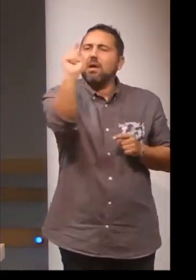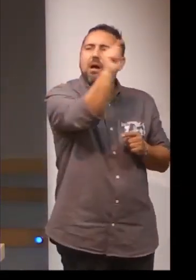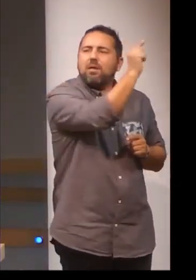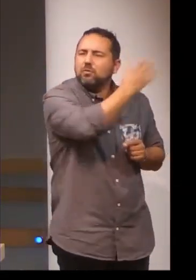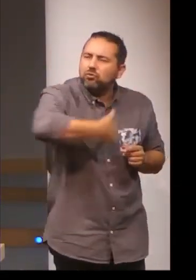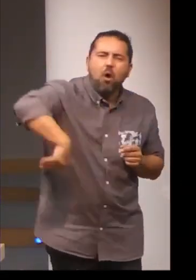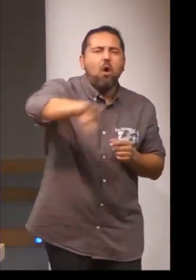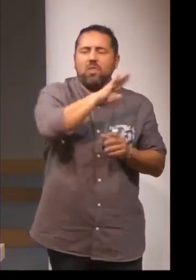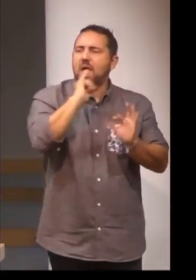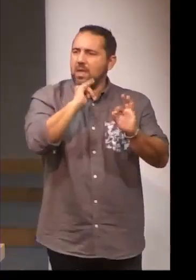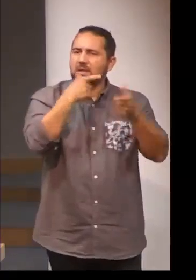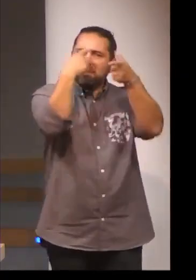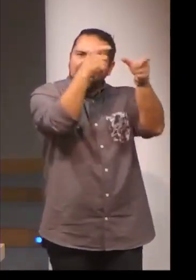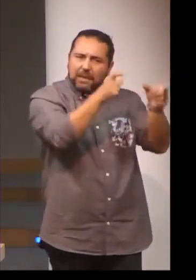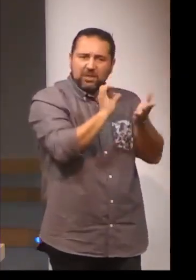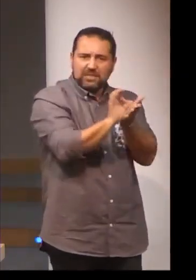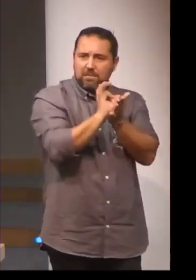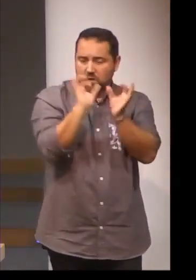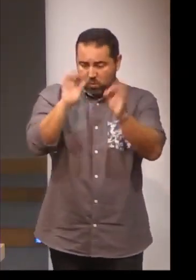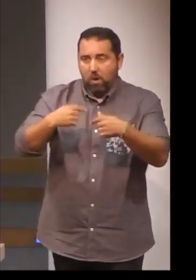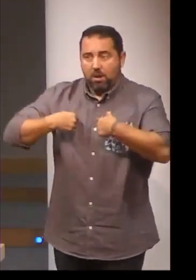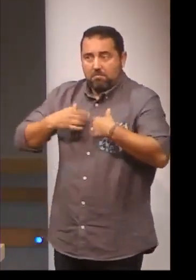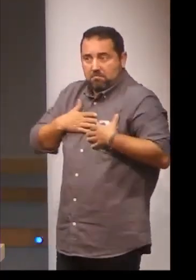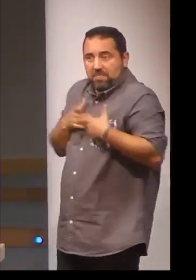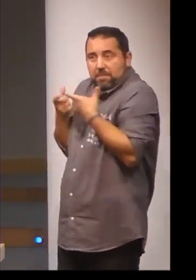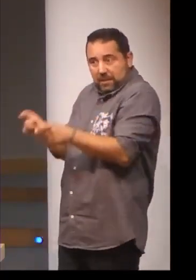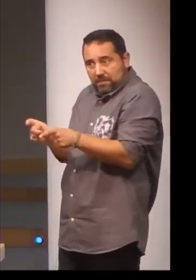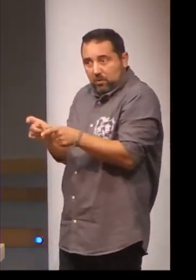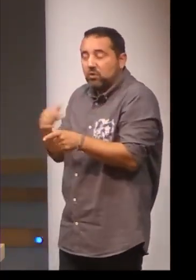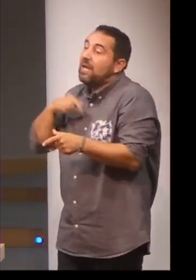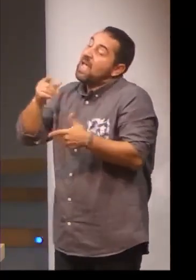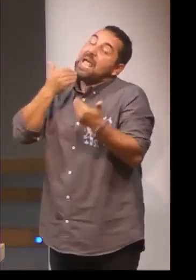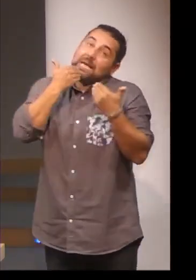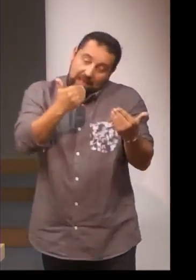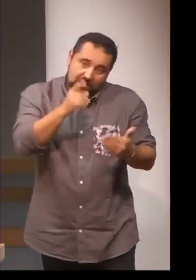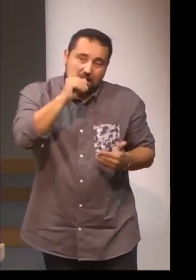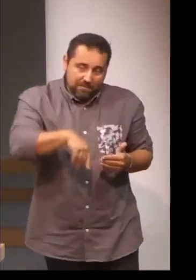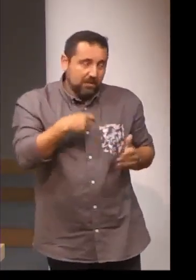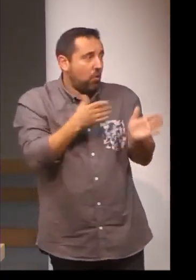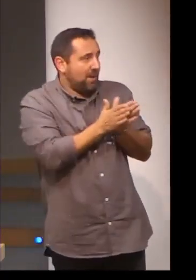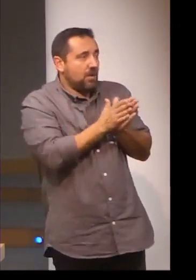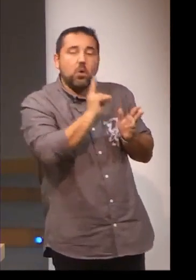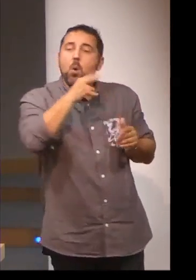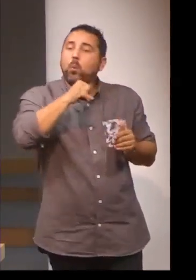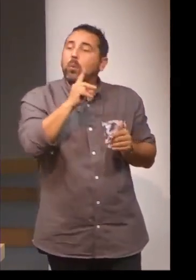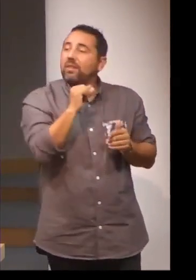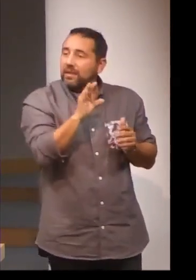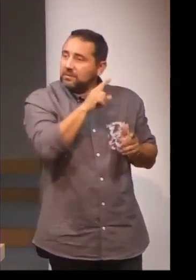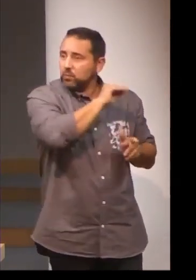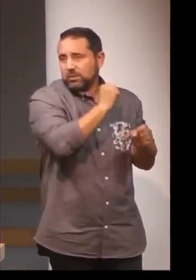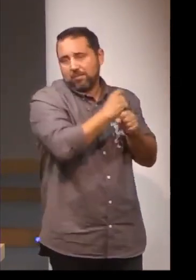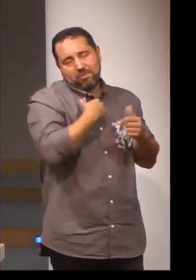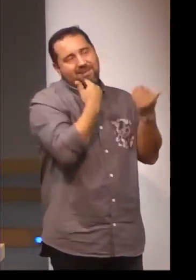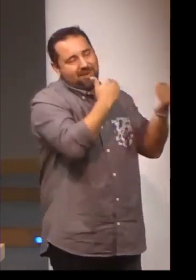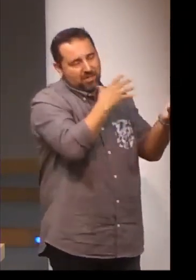de servicios como el que yo dirijo o como el que organiza estas jornadas, a las que tengo que dar las gracias, además, a mis compañeros de UNIDIS por el trabajo realizado.